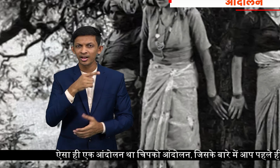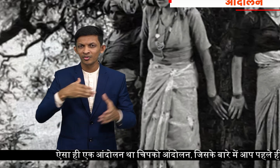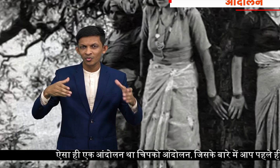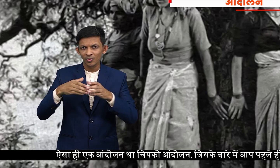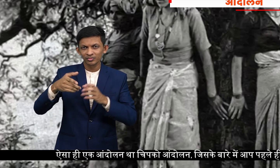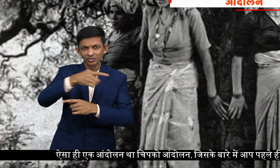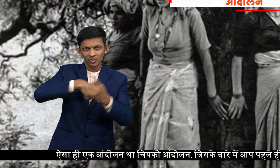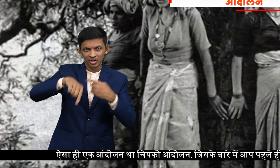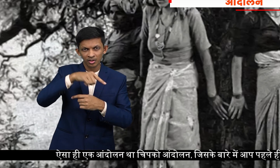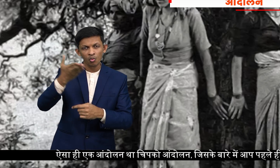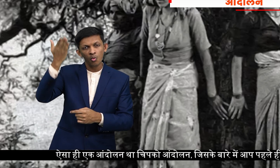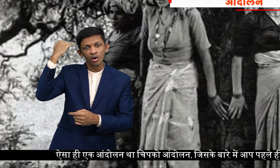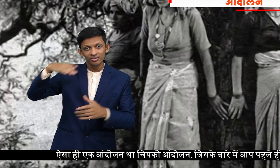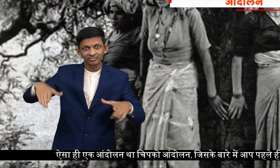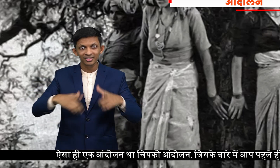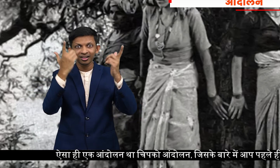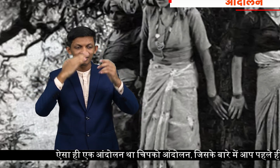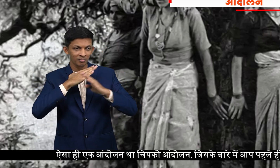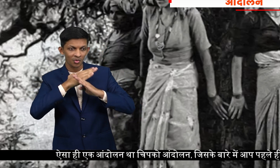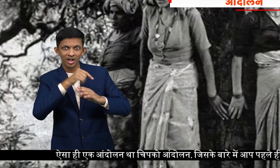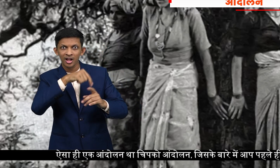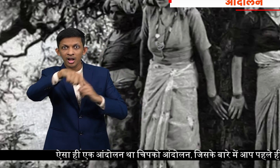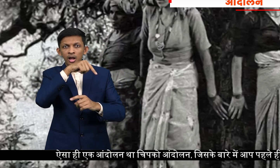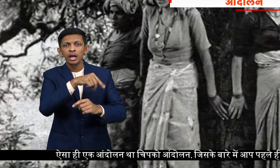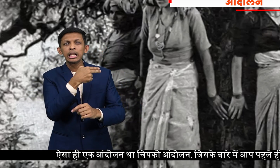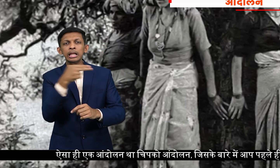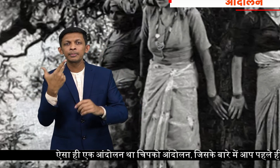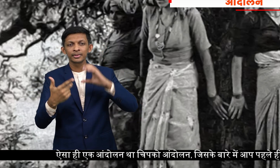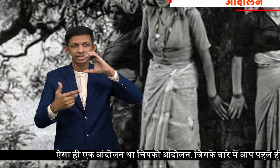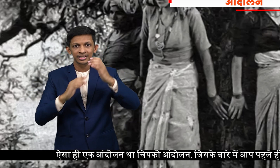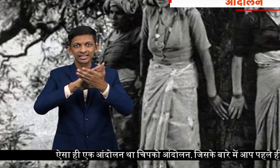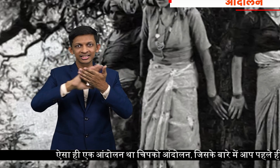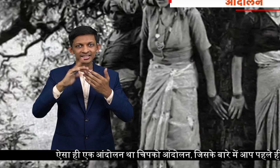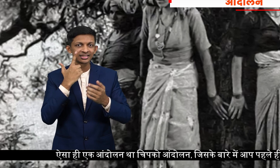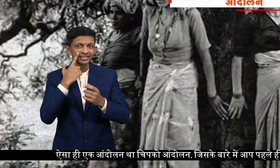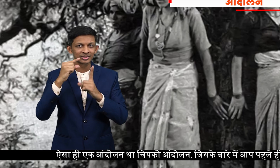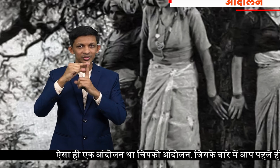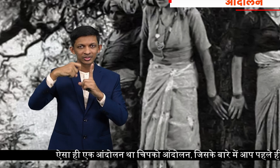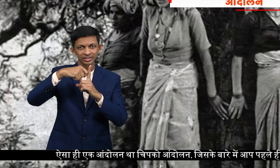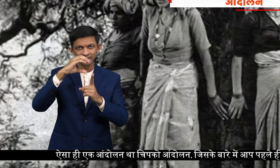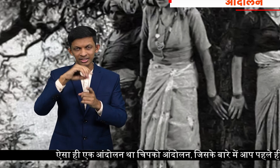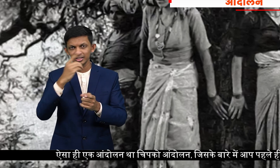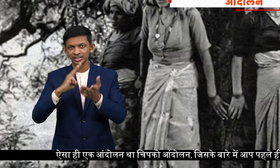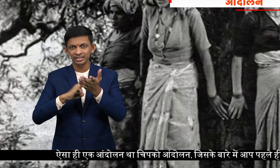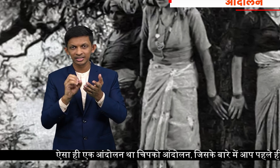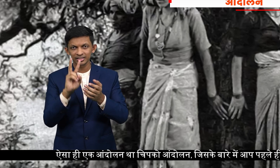ऐसा ही एक आंदोलन था चिपको आंदोलन, जिसके बारे में आप पहले ही पढ़ चुके हैं।